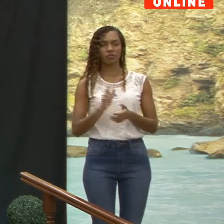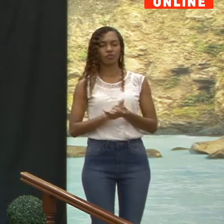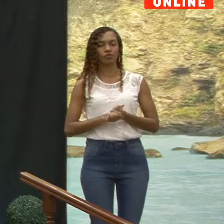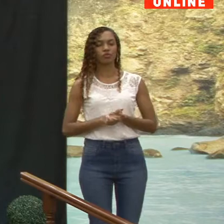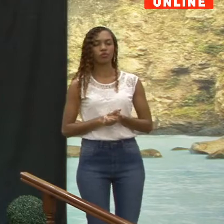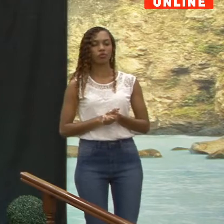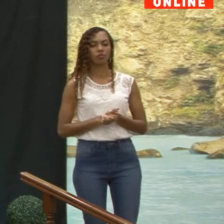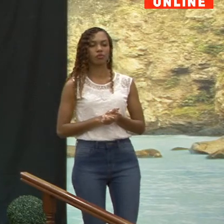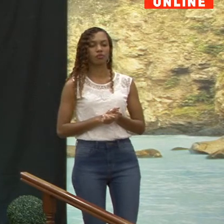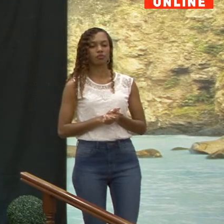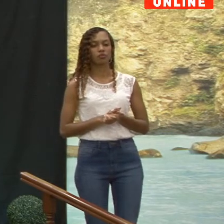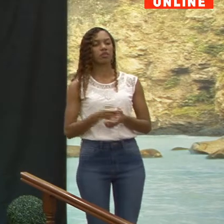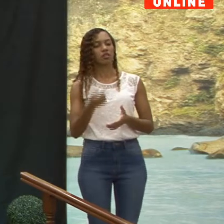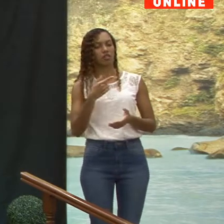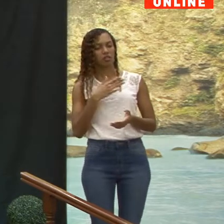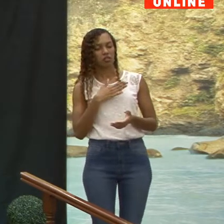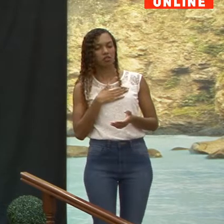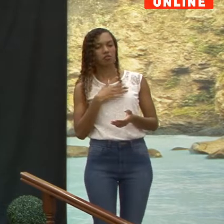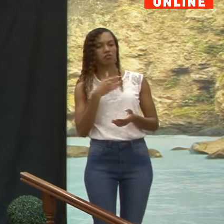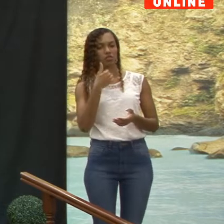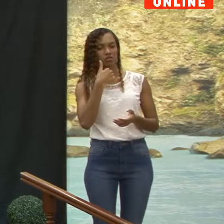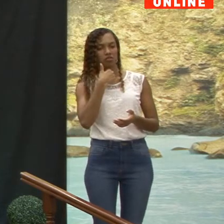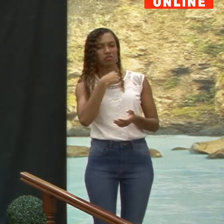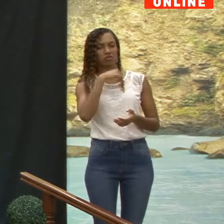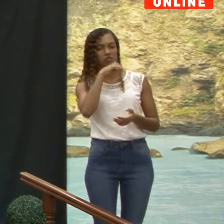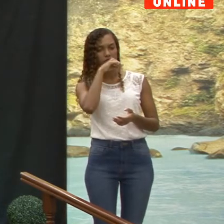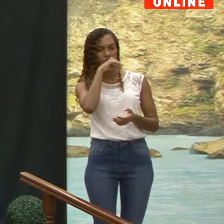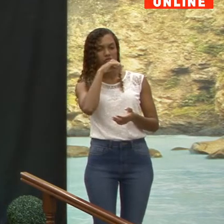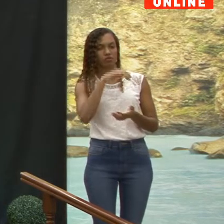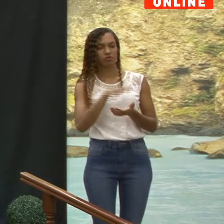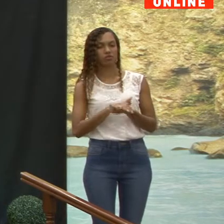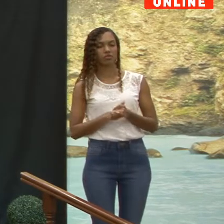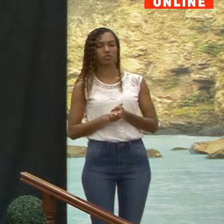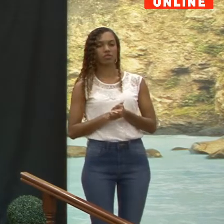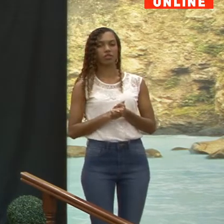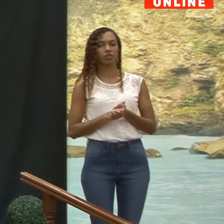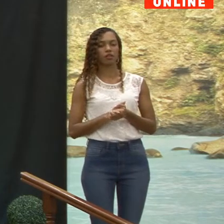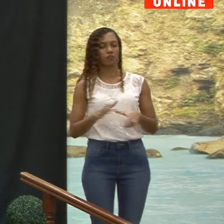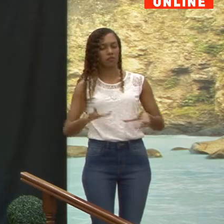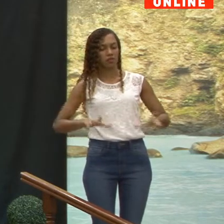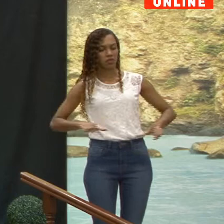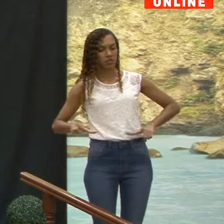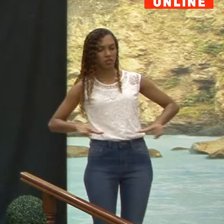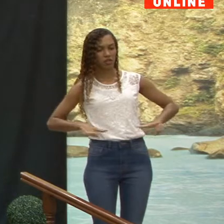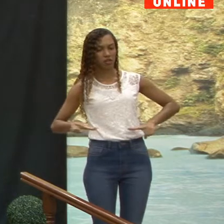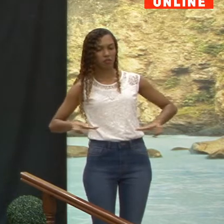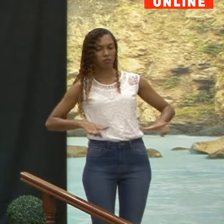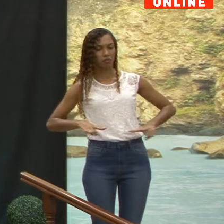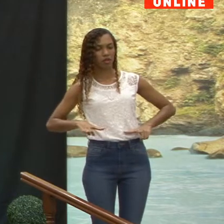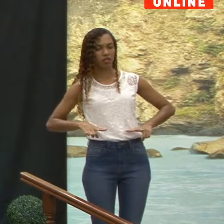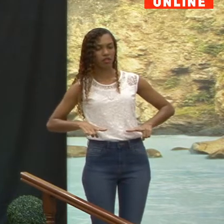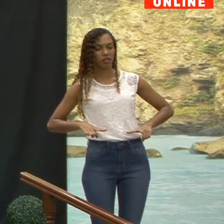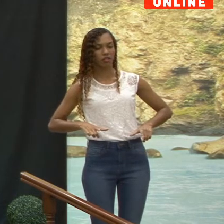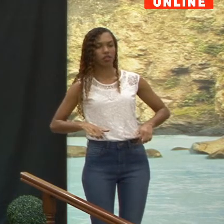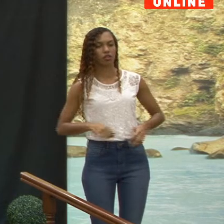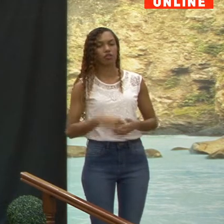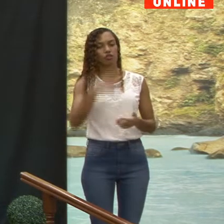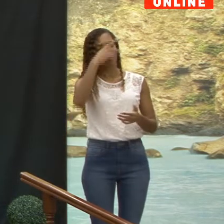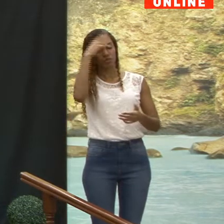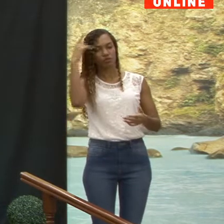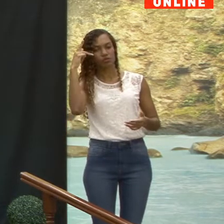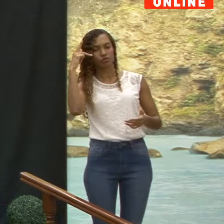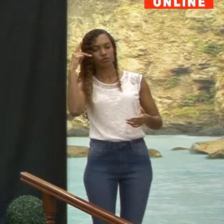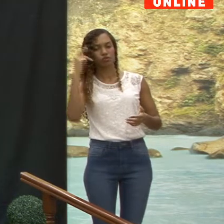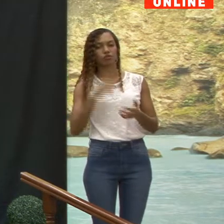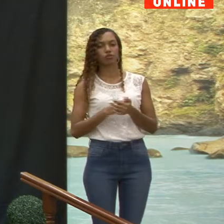A minha filha Kelly trabalhou num ambiente que tinha lá pelo menos duas pessoas positivas. E ela começou a